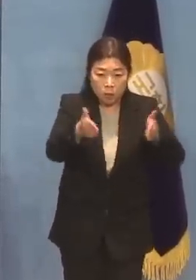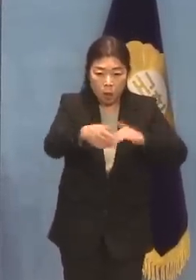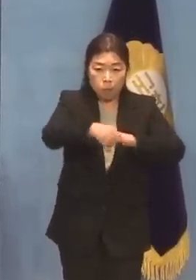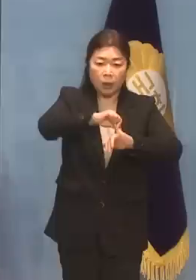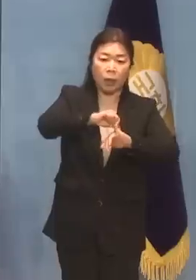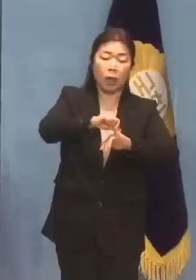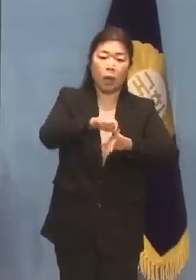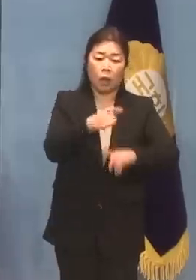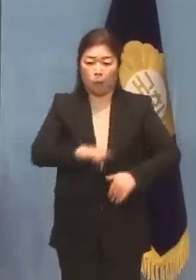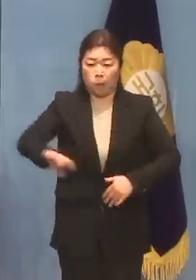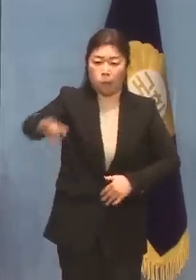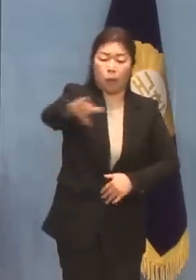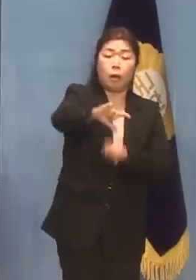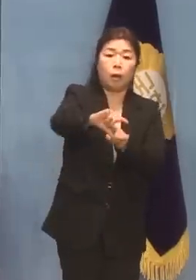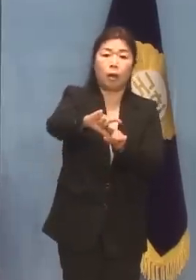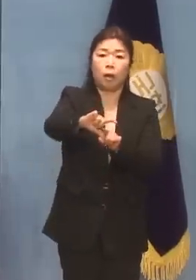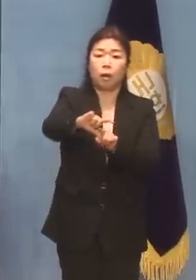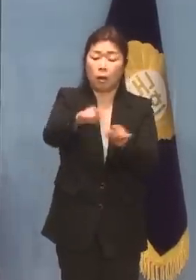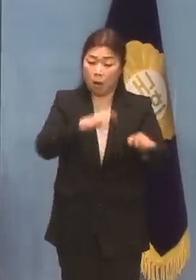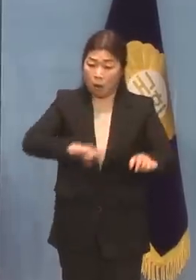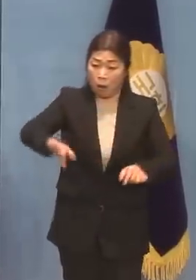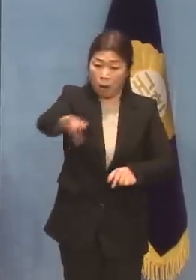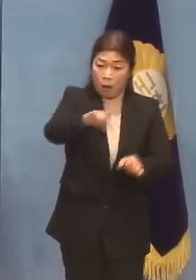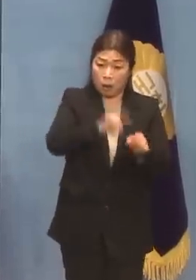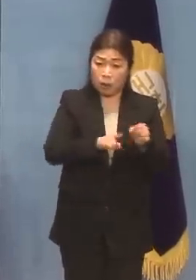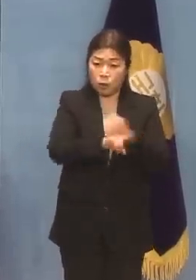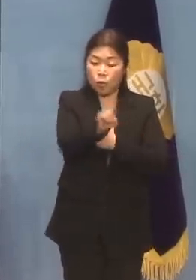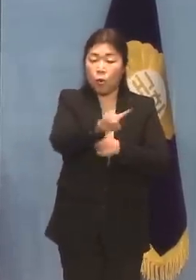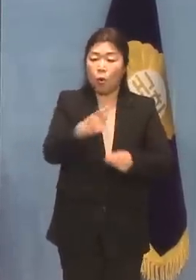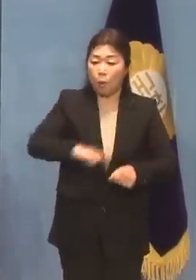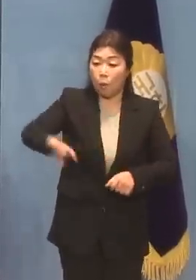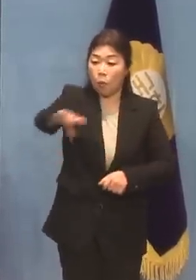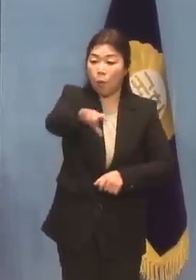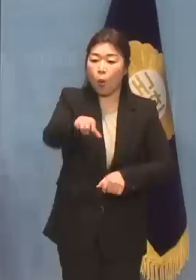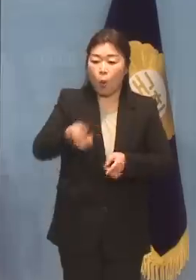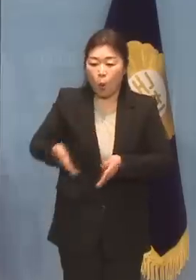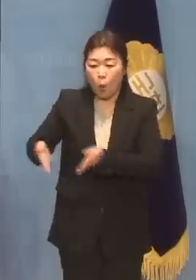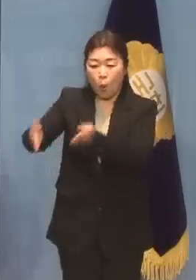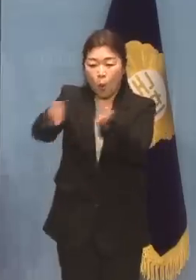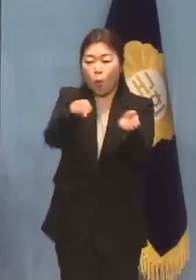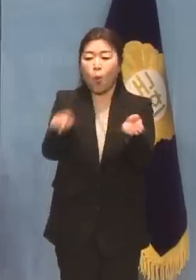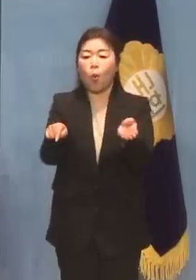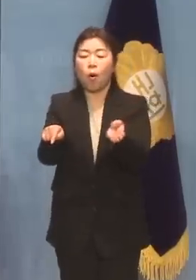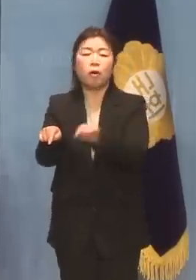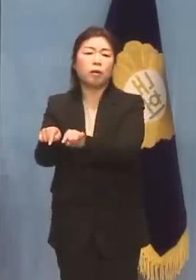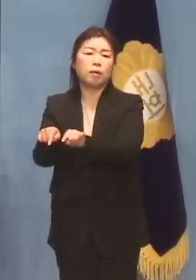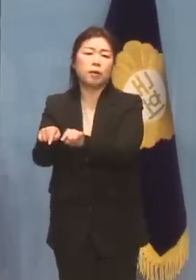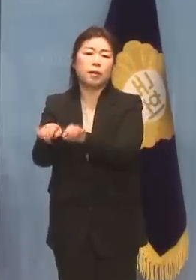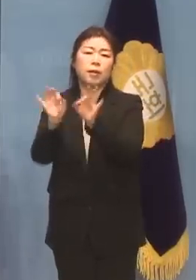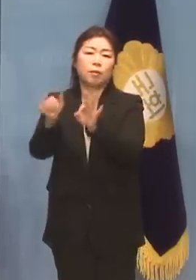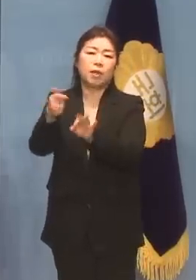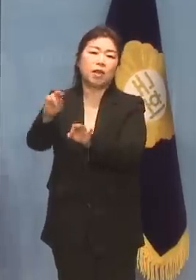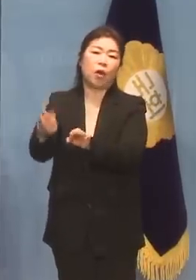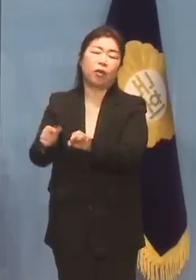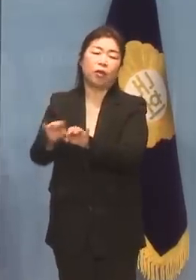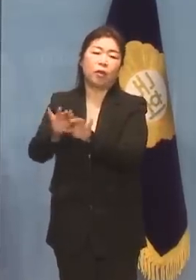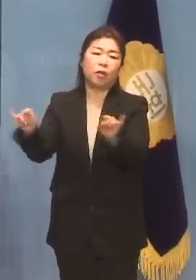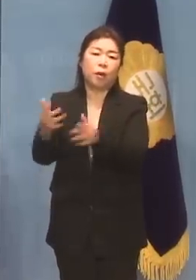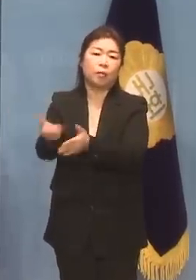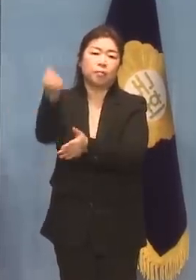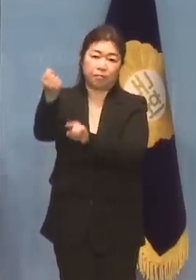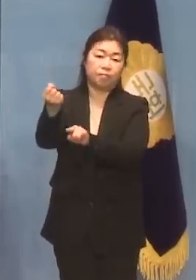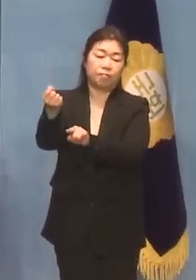휘어진 사실이 있습니다. 김기현 후보 소유의 이 토지는 1998년 김기현 후보가